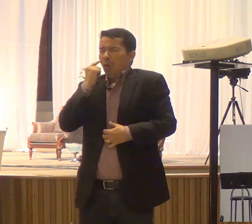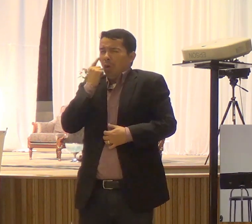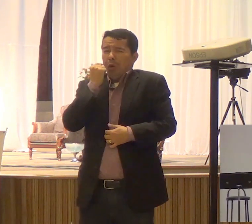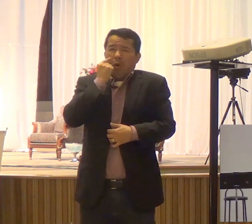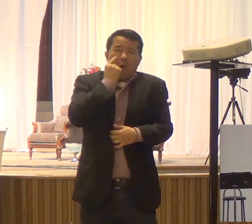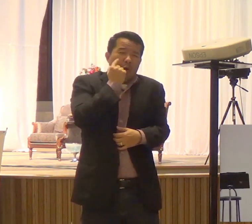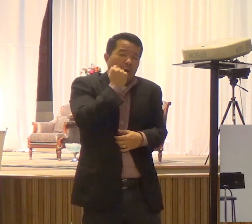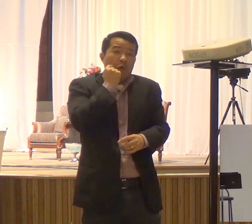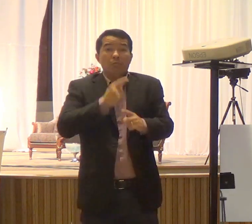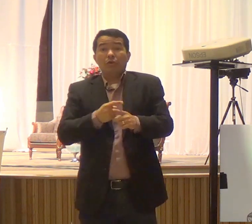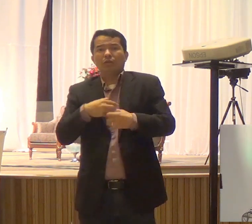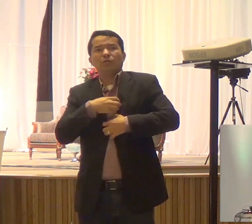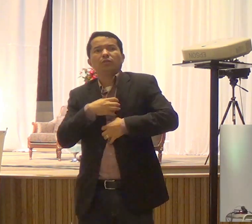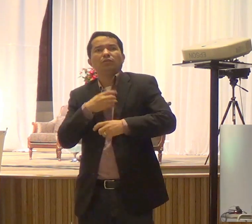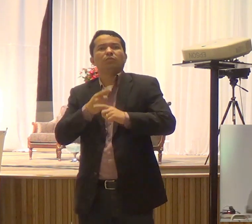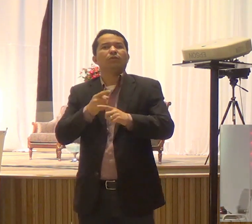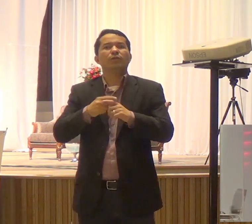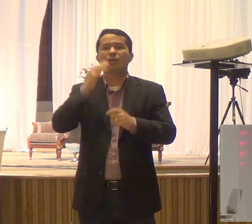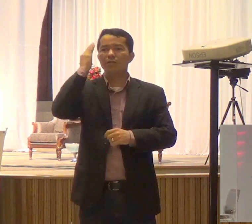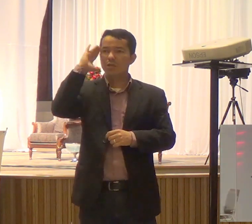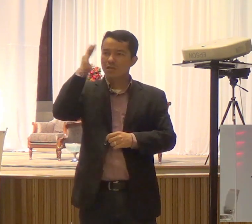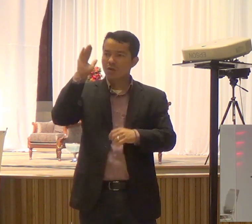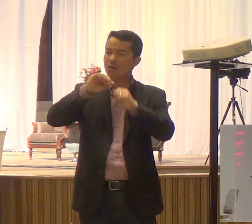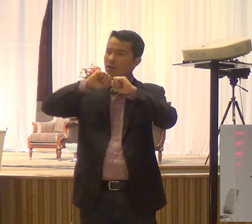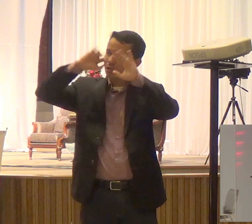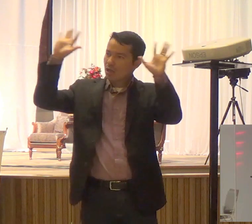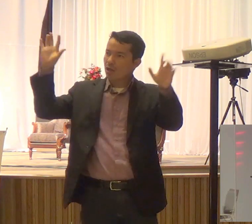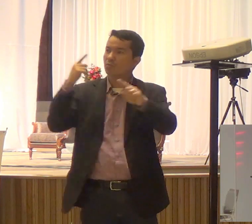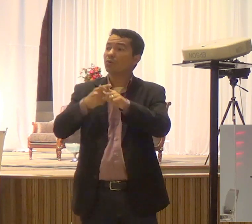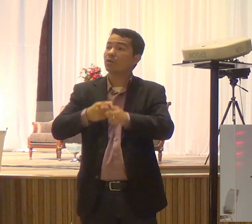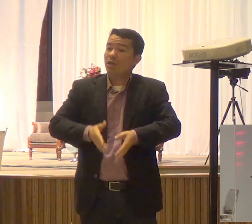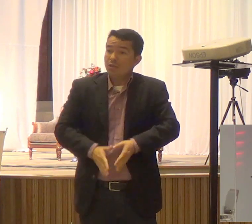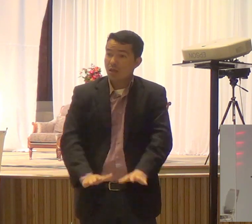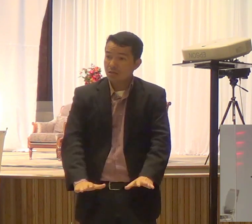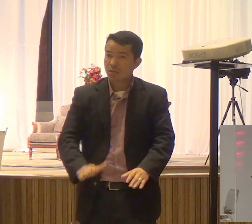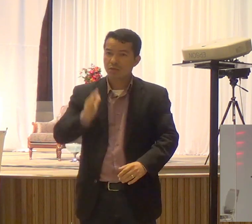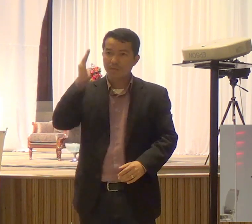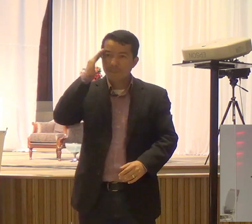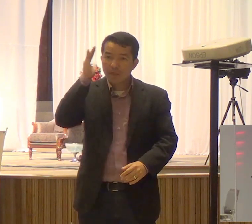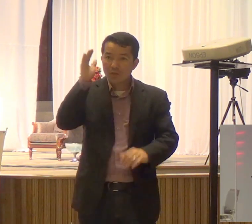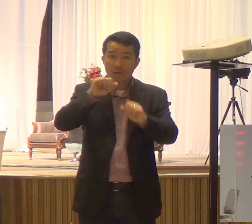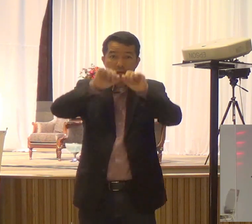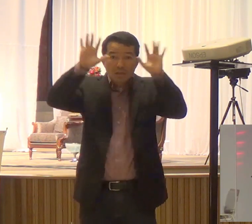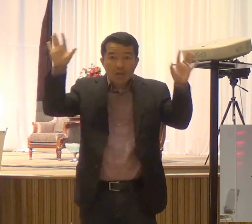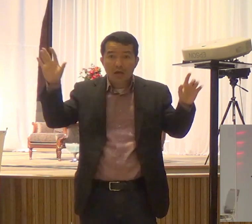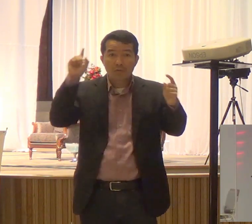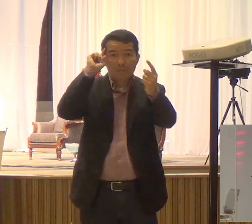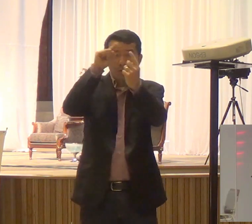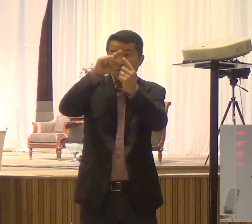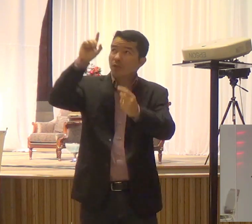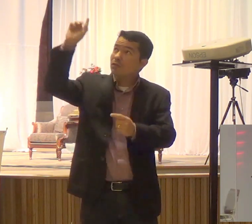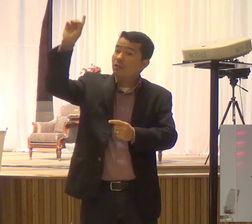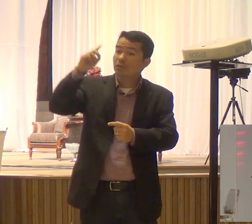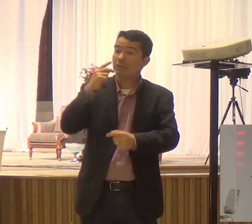presença de Deus tão forte, porque elas entenderam para que elas nasceram, elas estavam entendendo o propósito de Deus para as suas